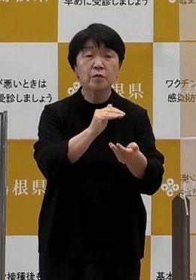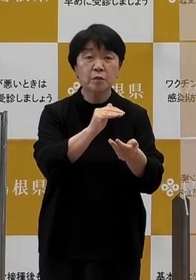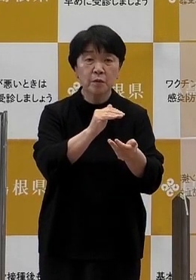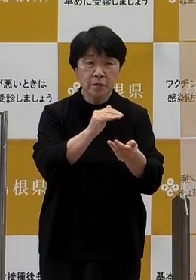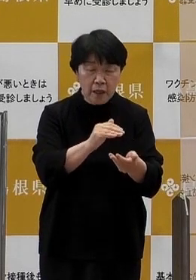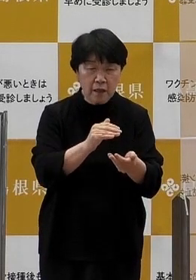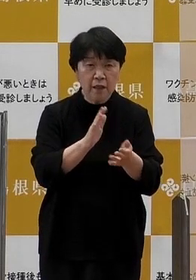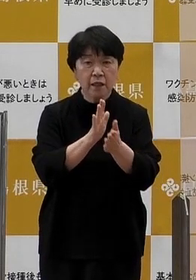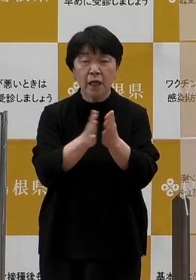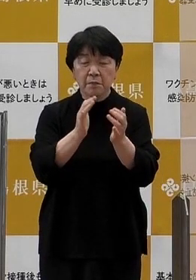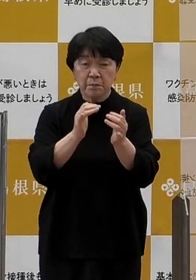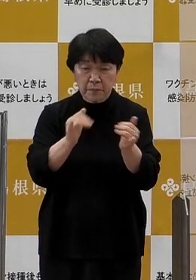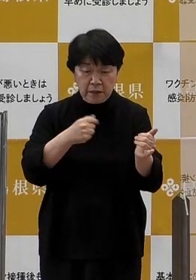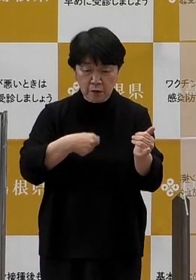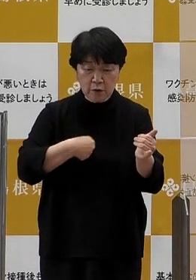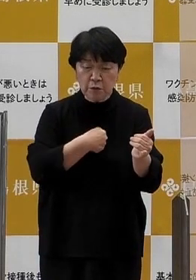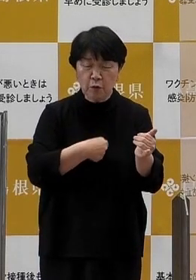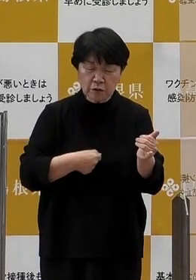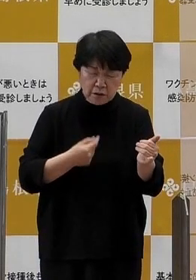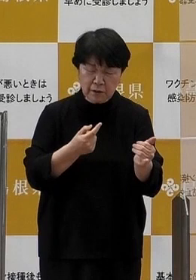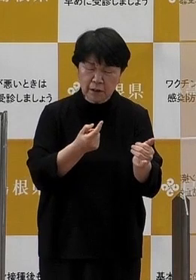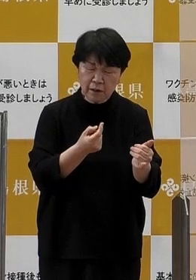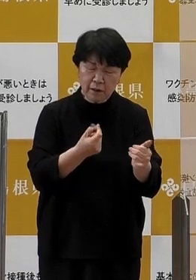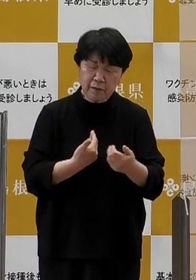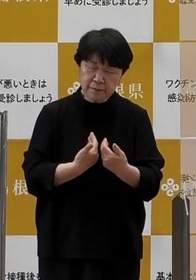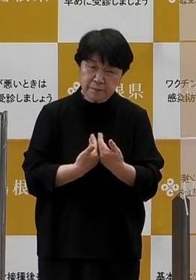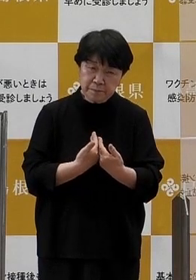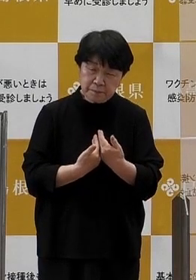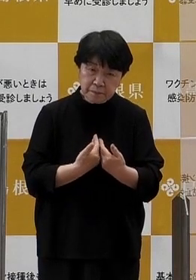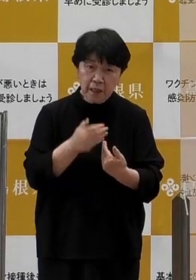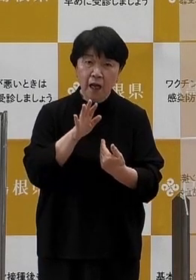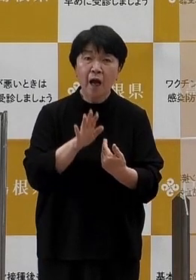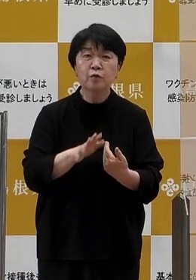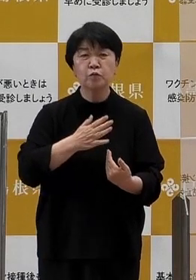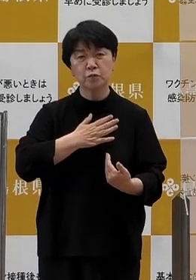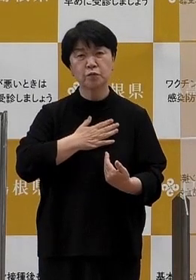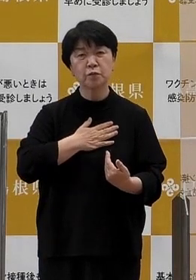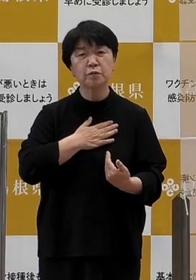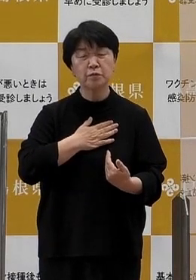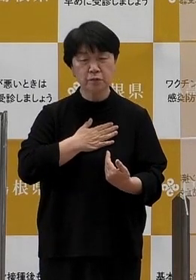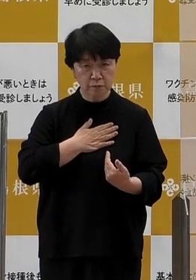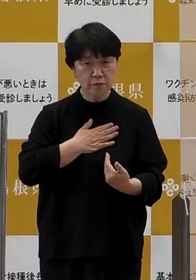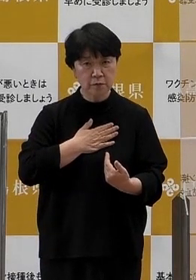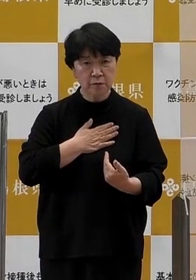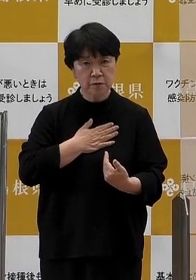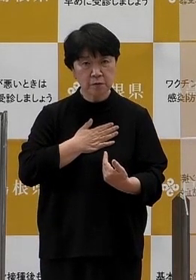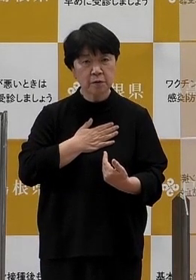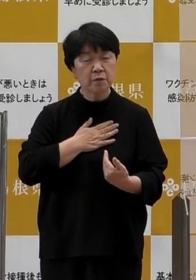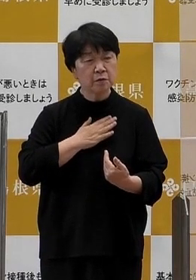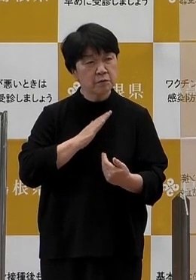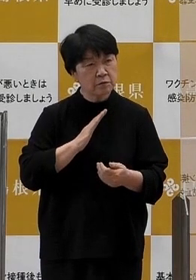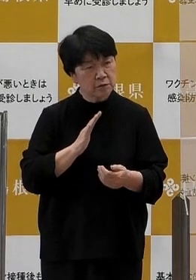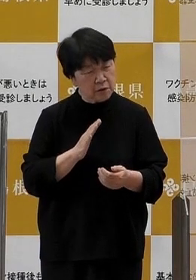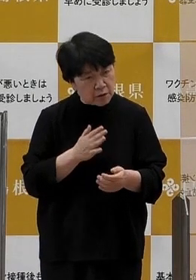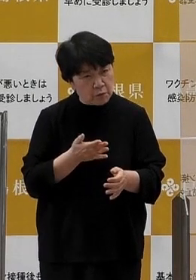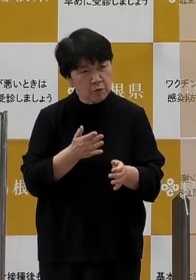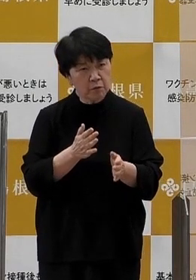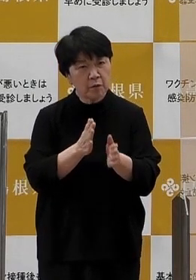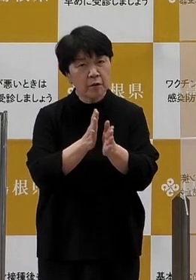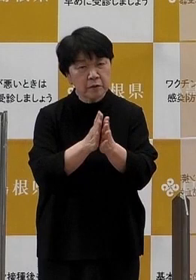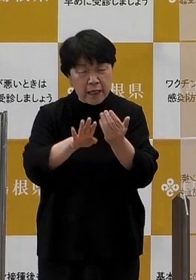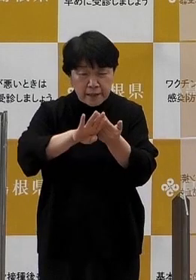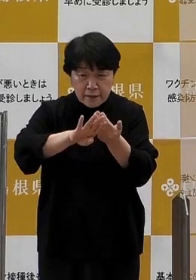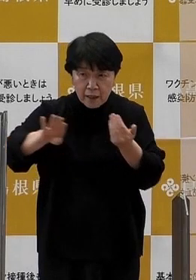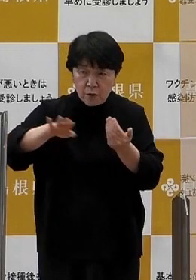県民の皆さんの気持ちとして釈然としないということは重々理解をするんですけれども、それを止めることは、それはそれ